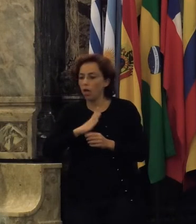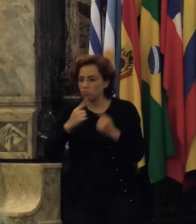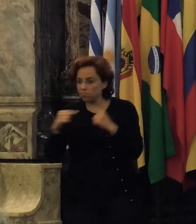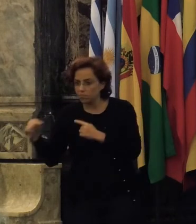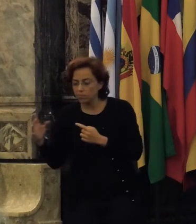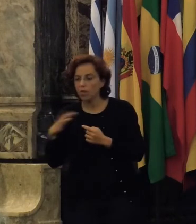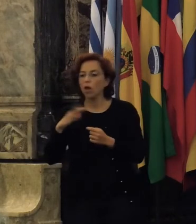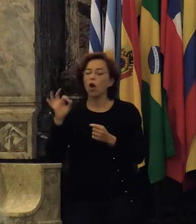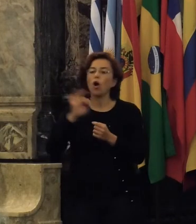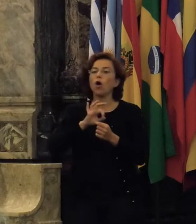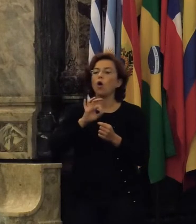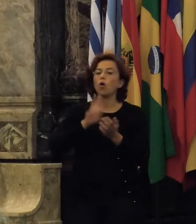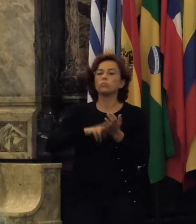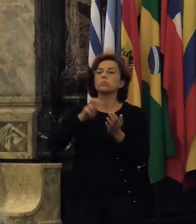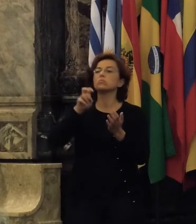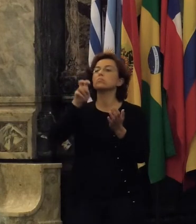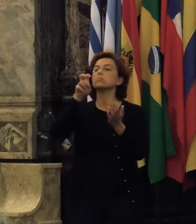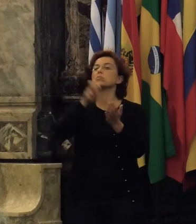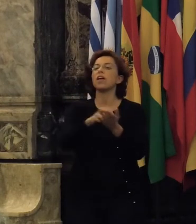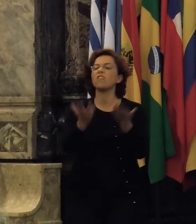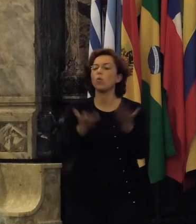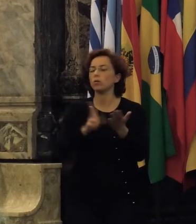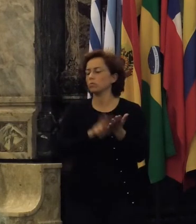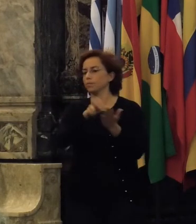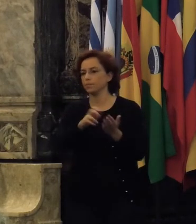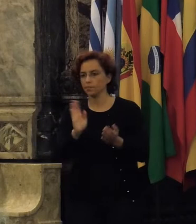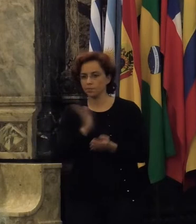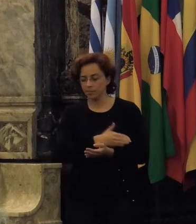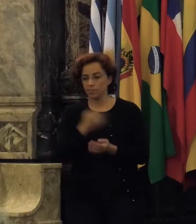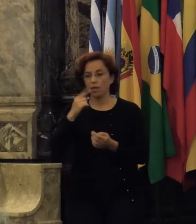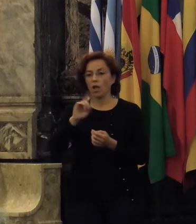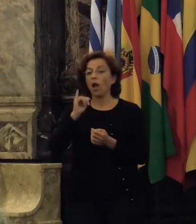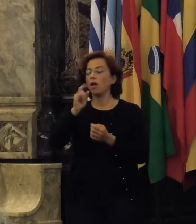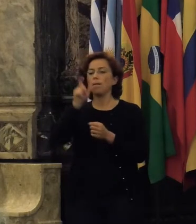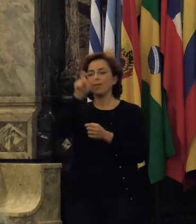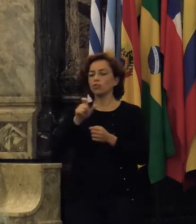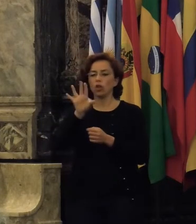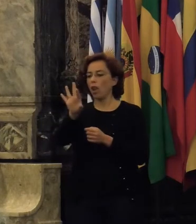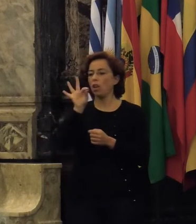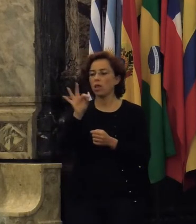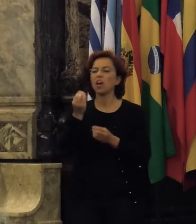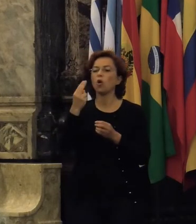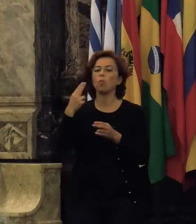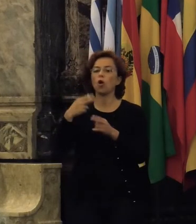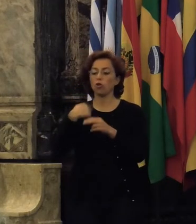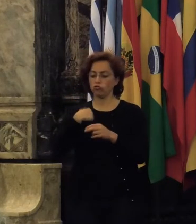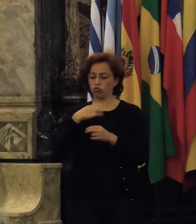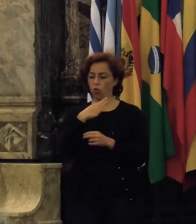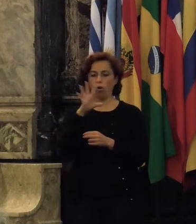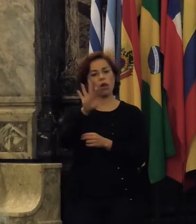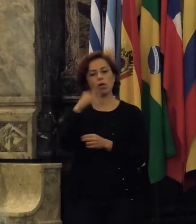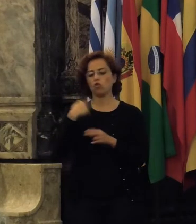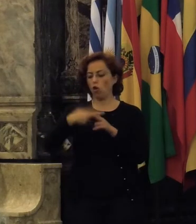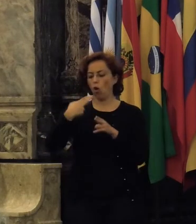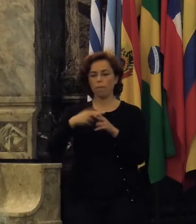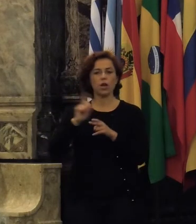Se saltea la intervención de evaluación, sí, y alguien pasa directamente a elegir cómo llamarse, ya no